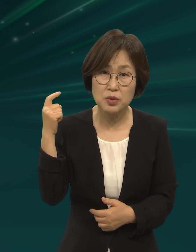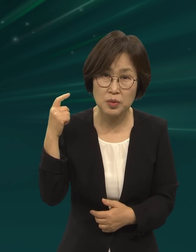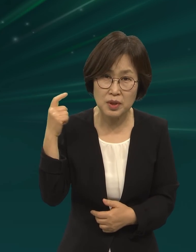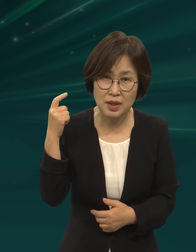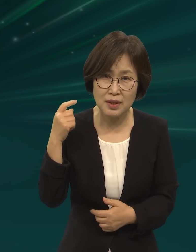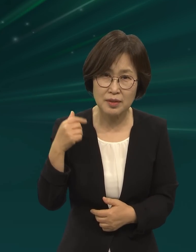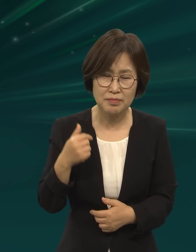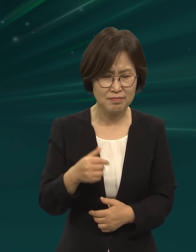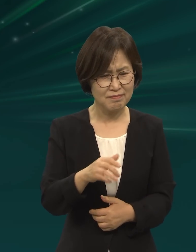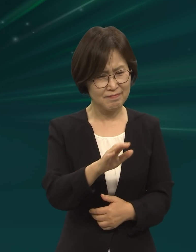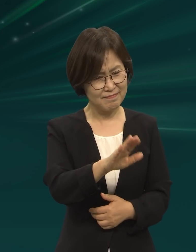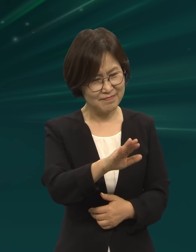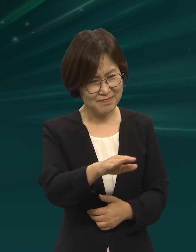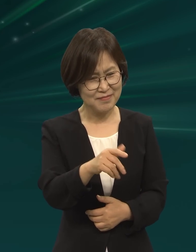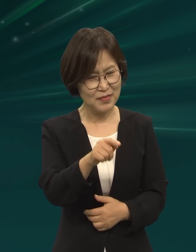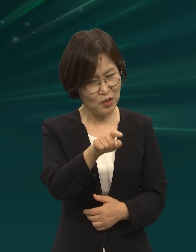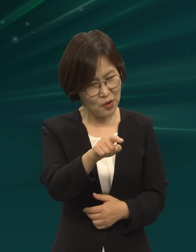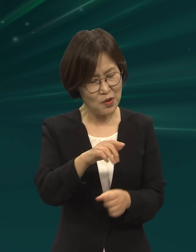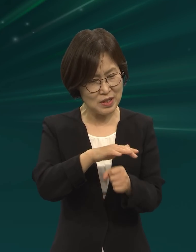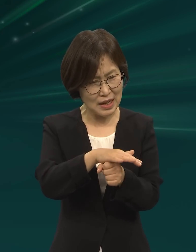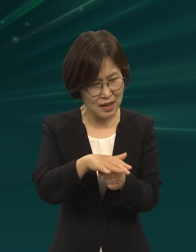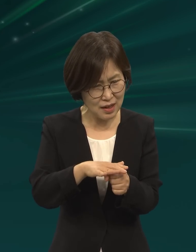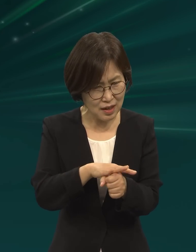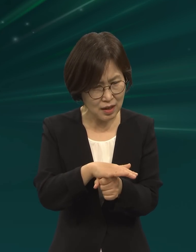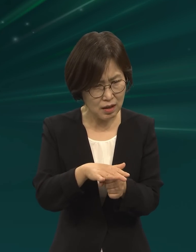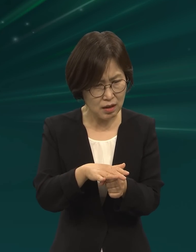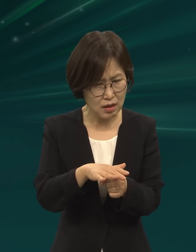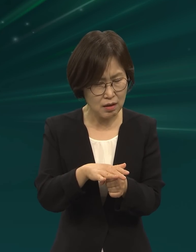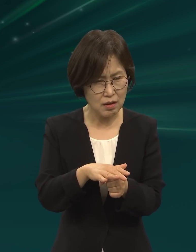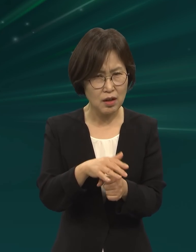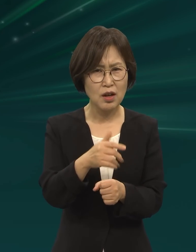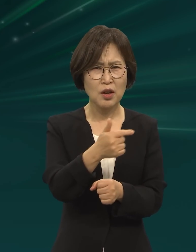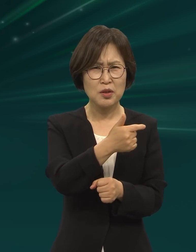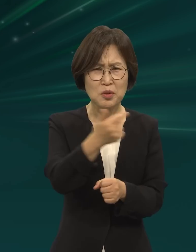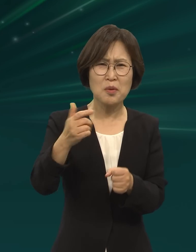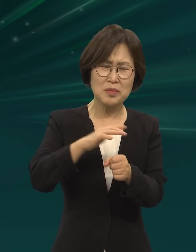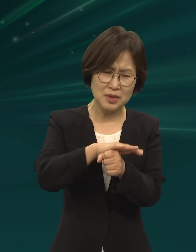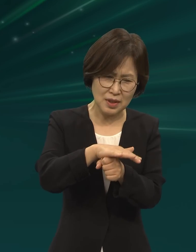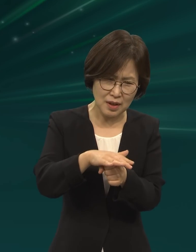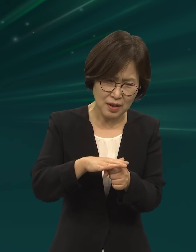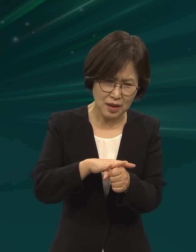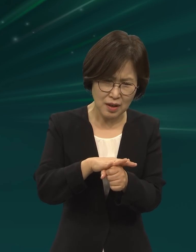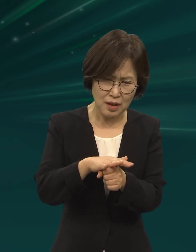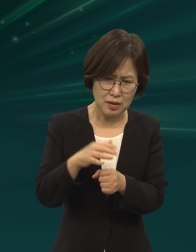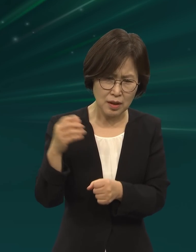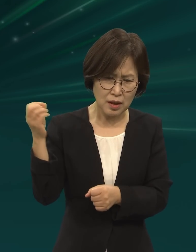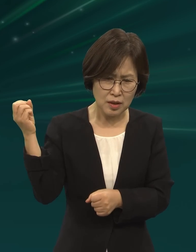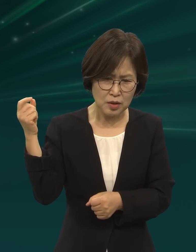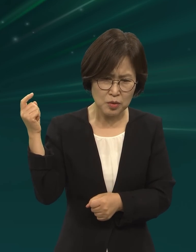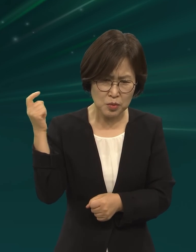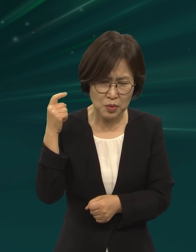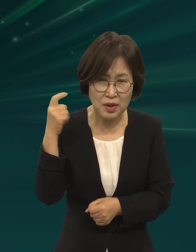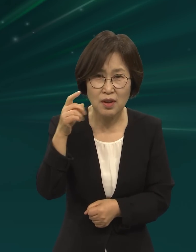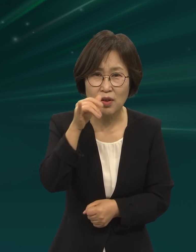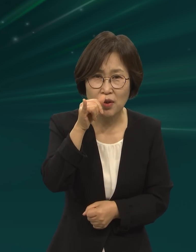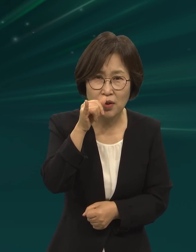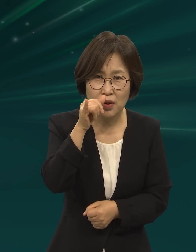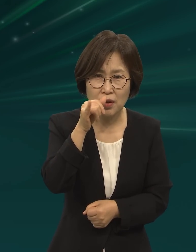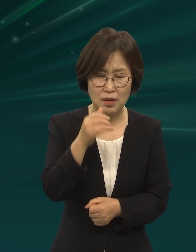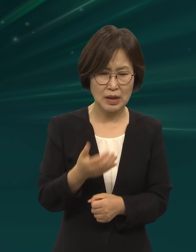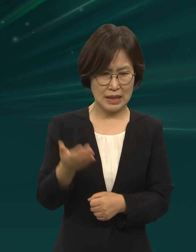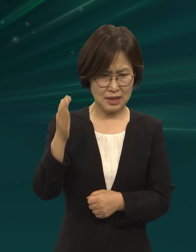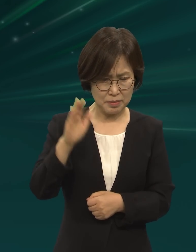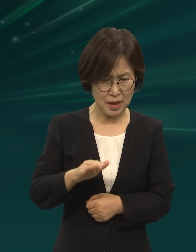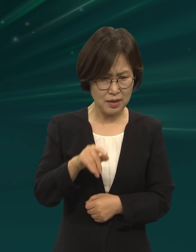전너나, 나 너를 사랑한다. 나 너를 너무 사랑한다. 그러나